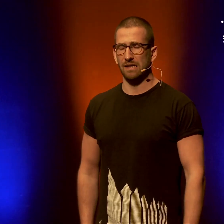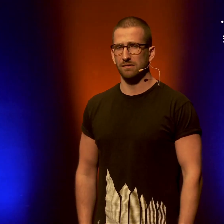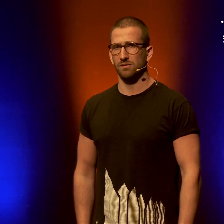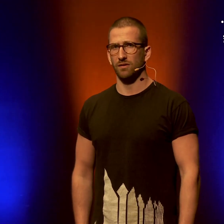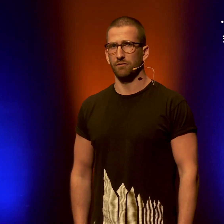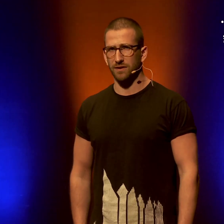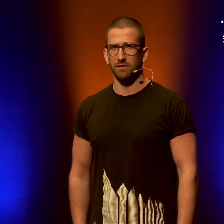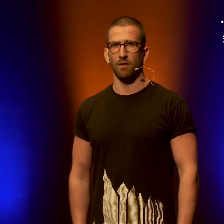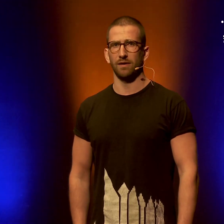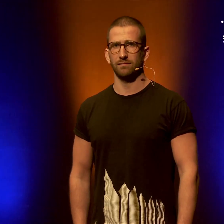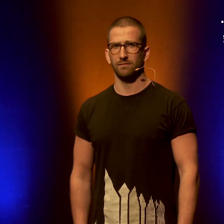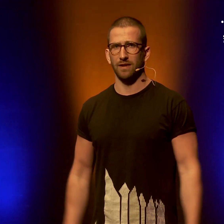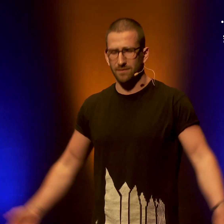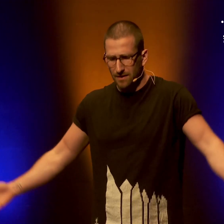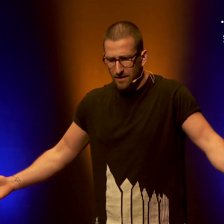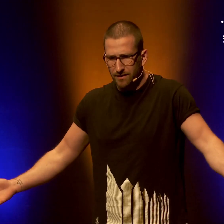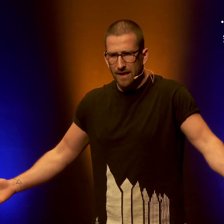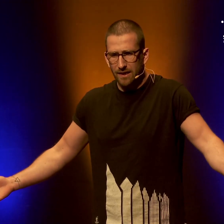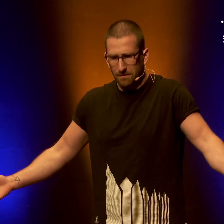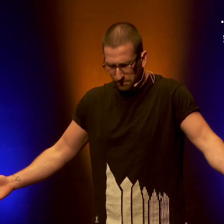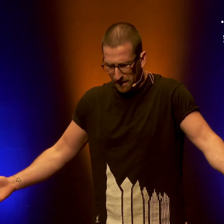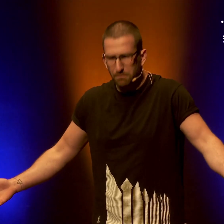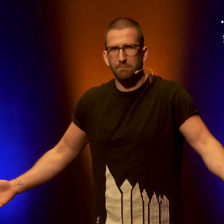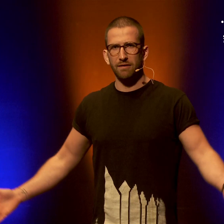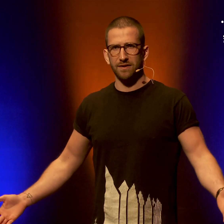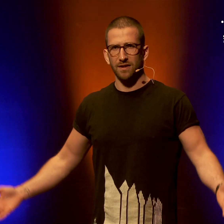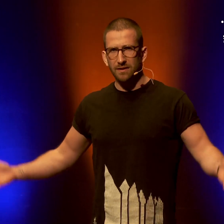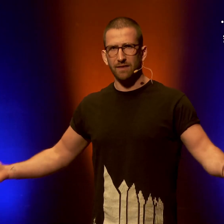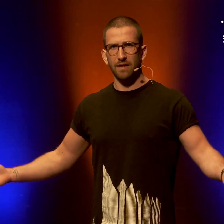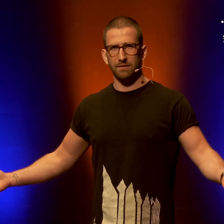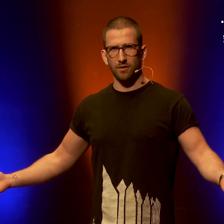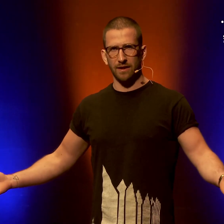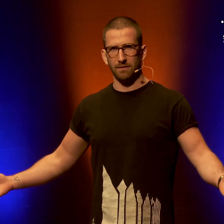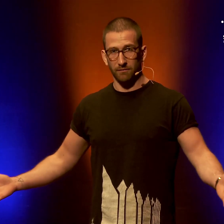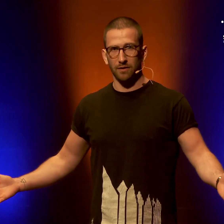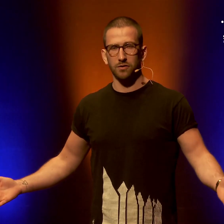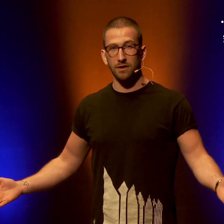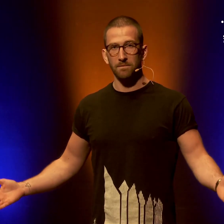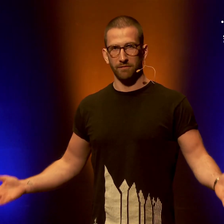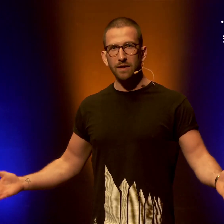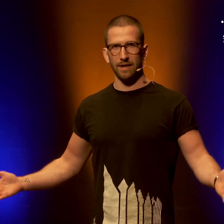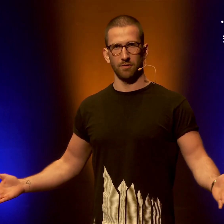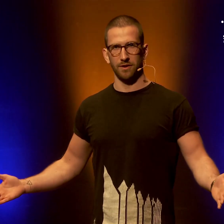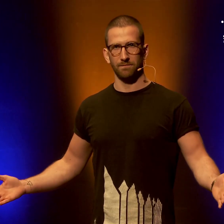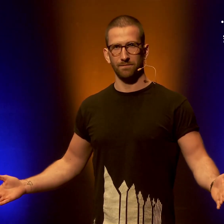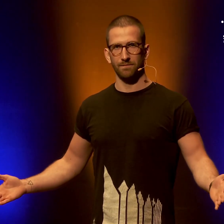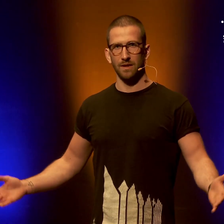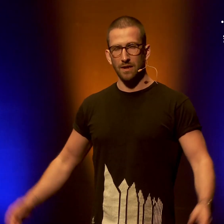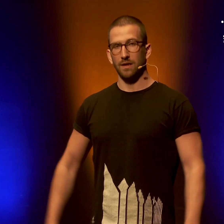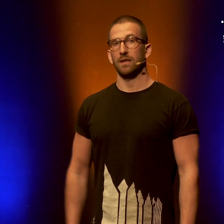na wózki widłowe. Więc jak miałbym pływać tak wielkim okrętem wielkości